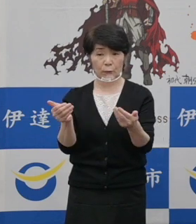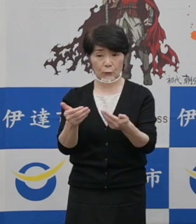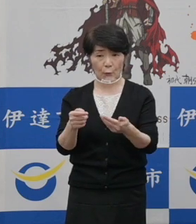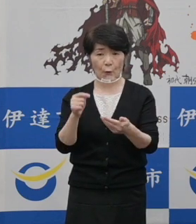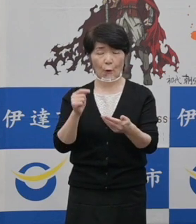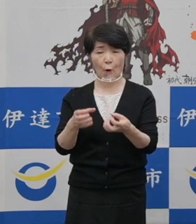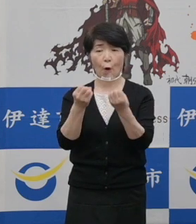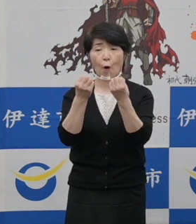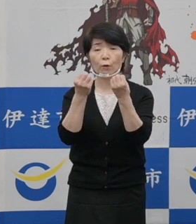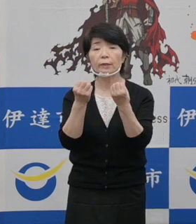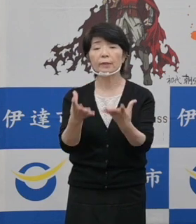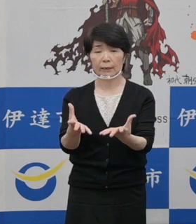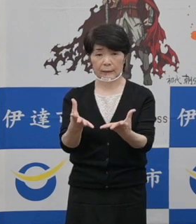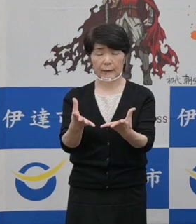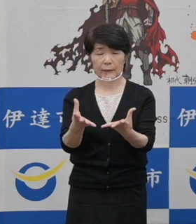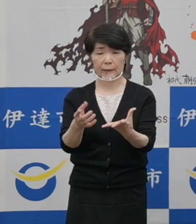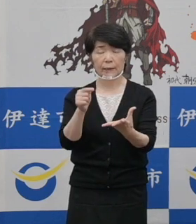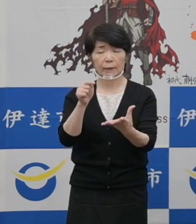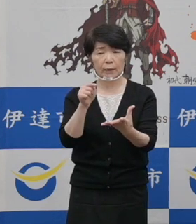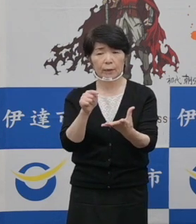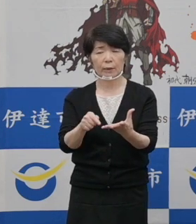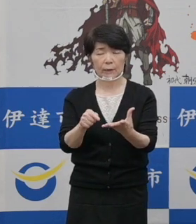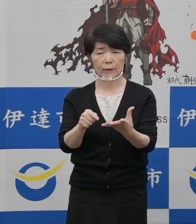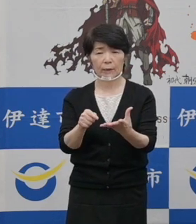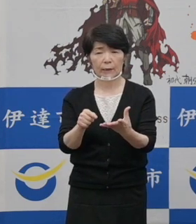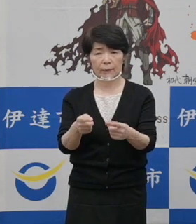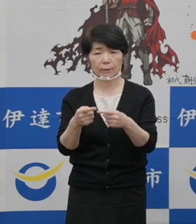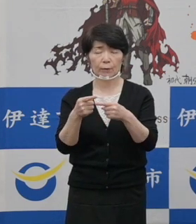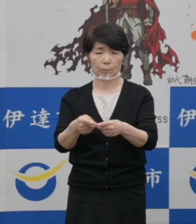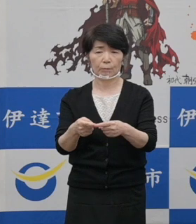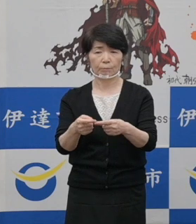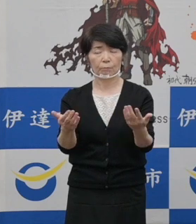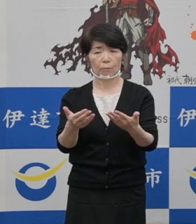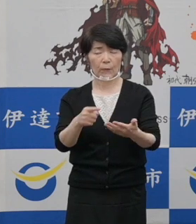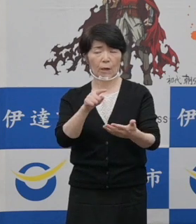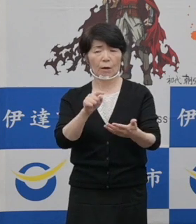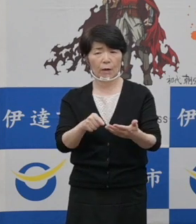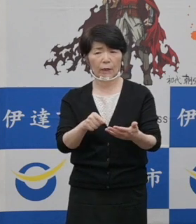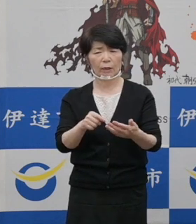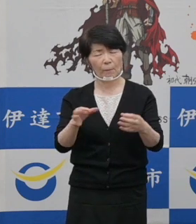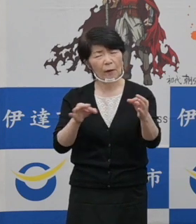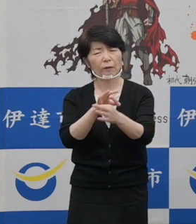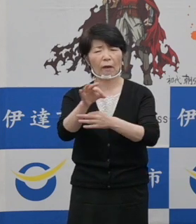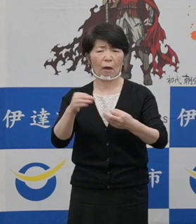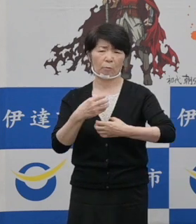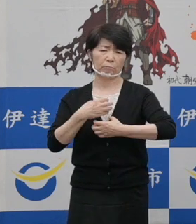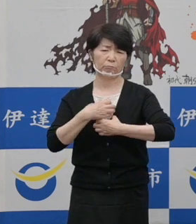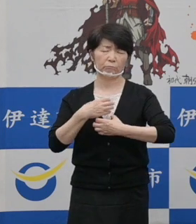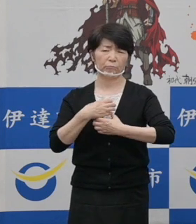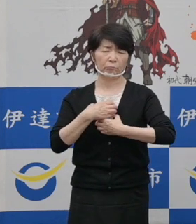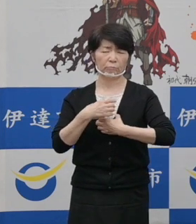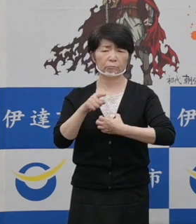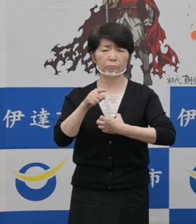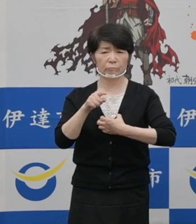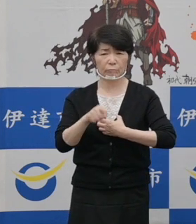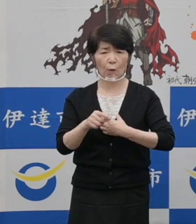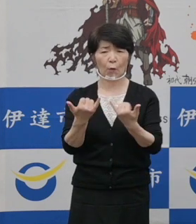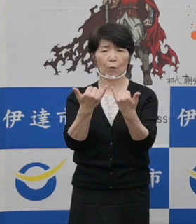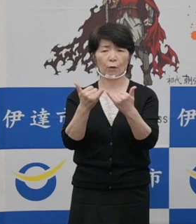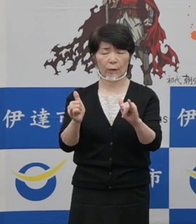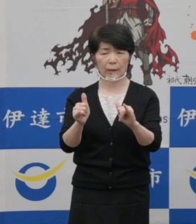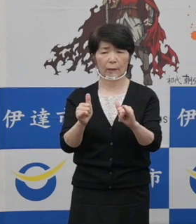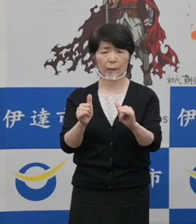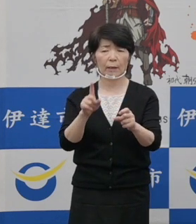農者の確保定着のために経営の不安定な就農初期等の支援を